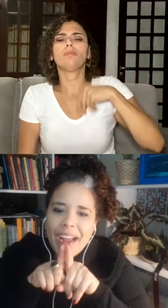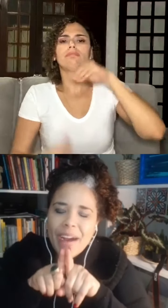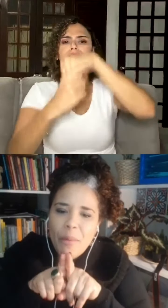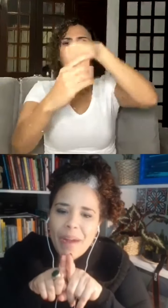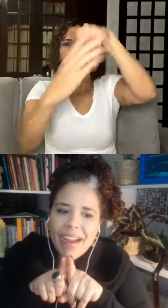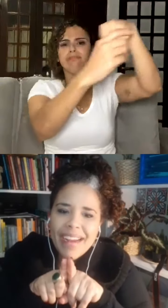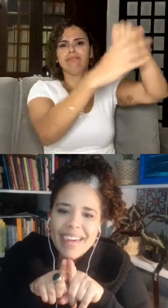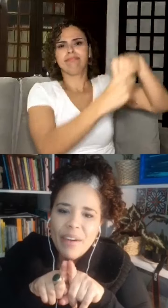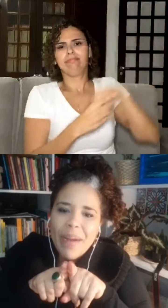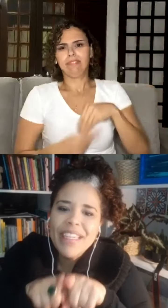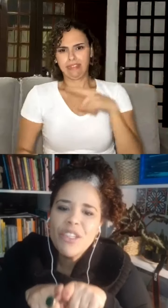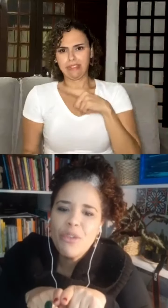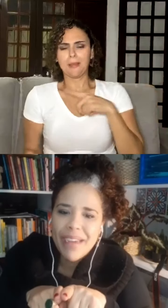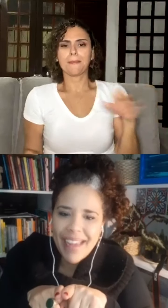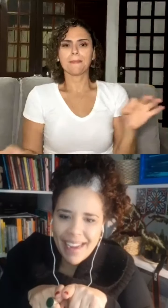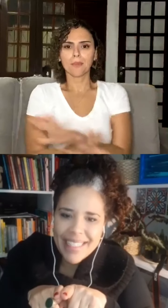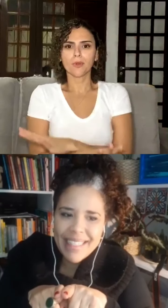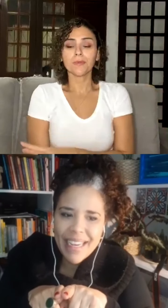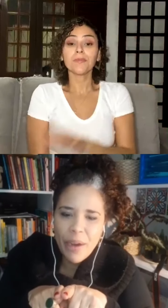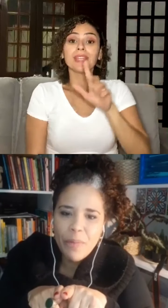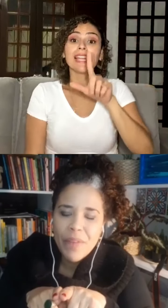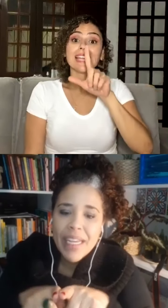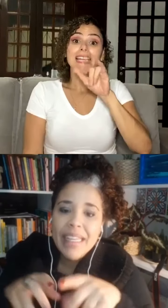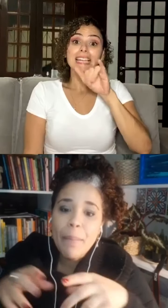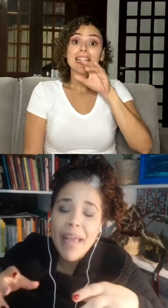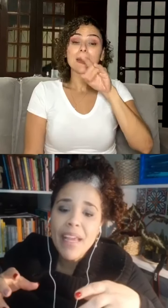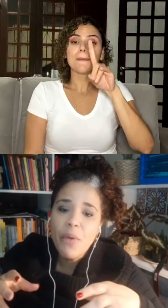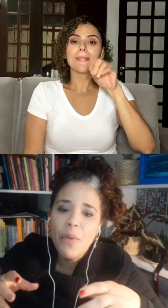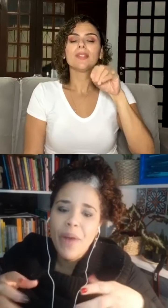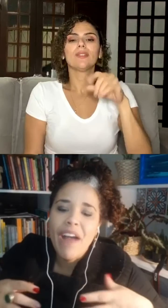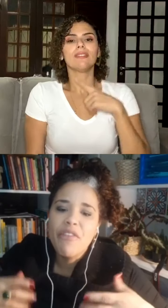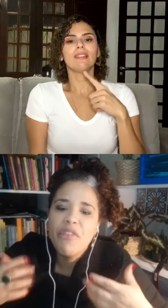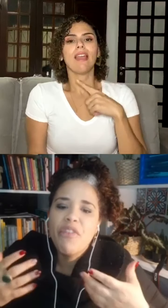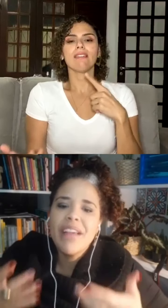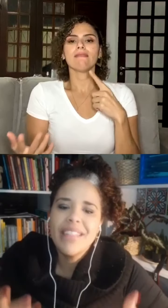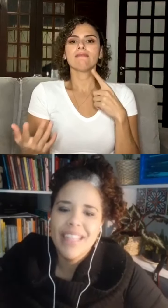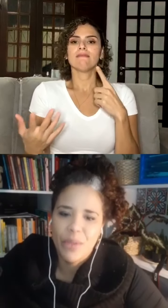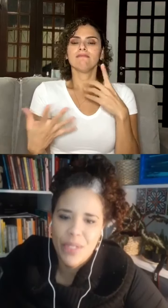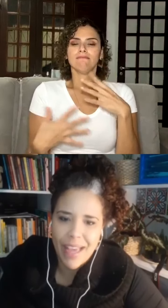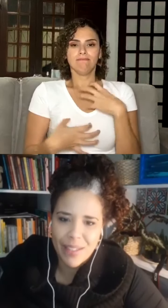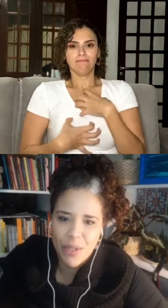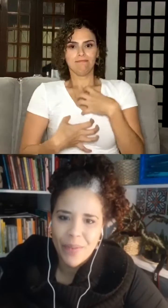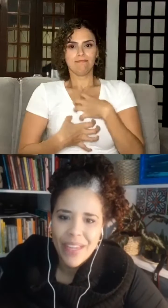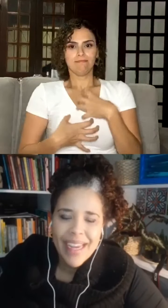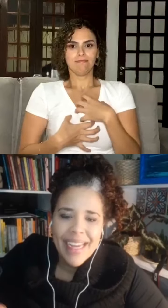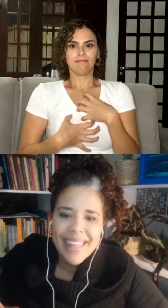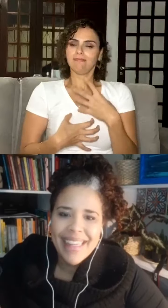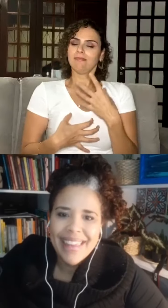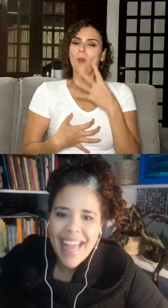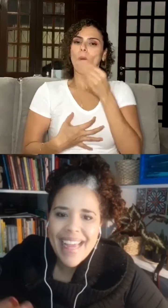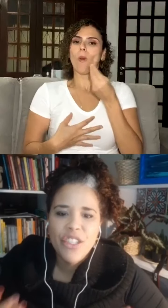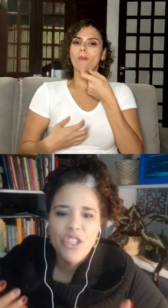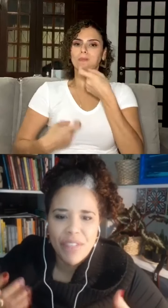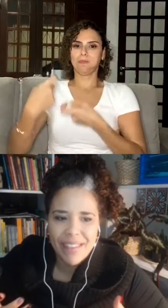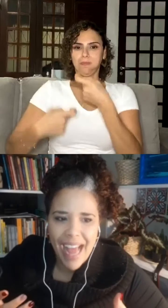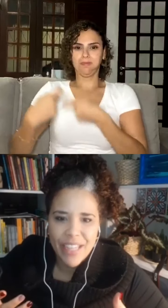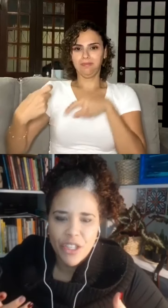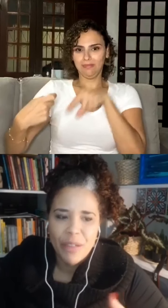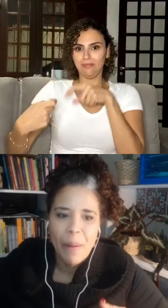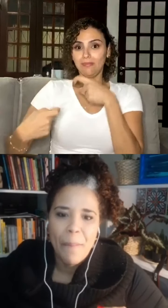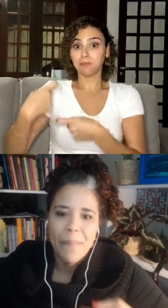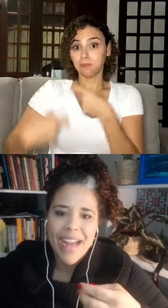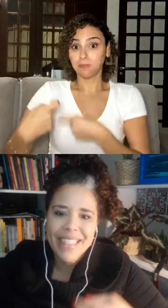uma íntima relação também com a vivência do sexo. Tem